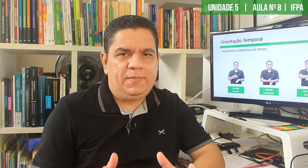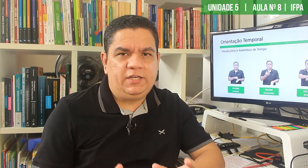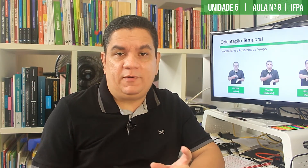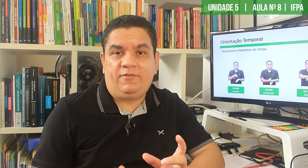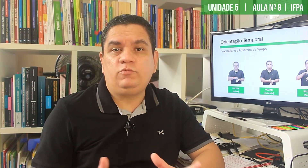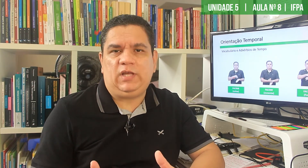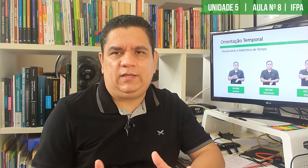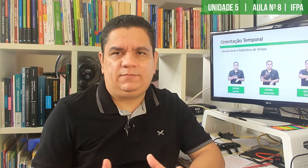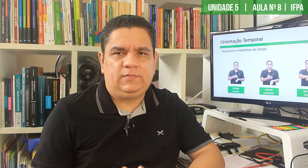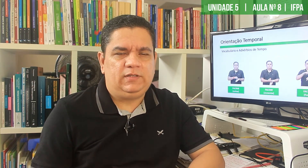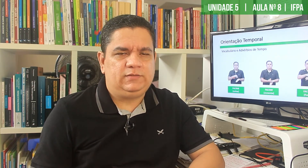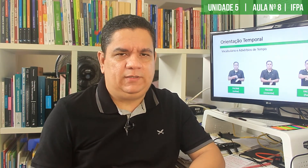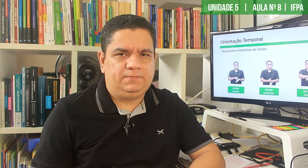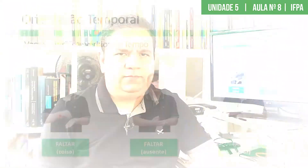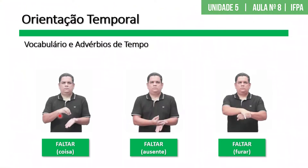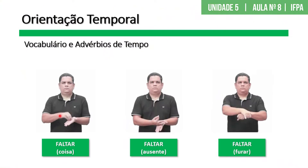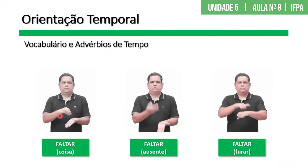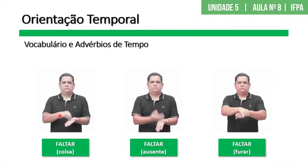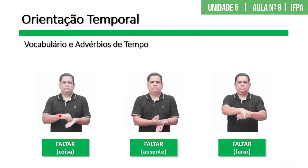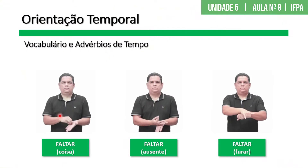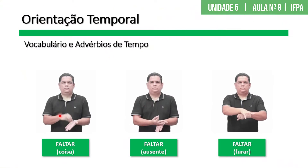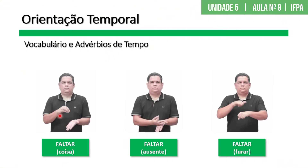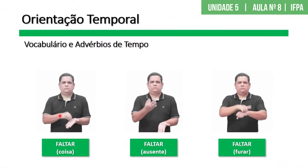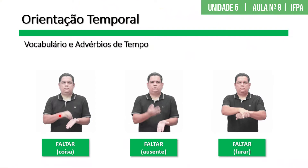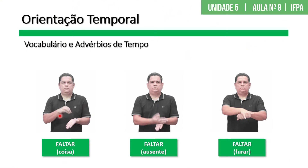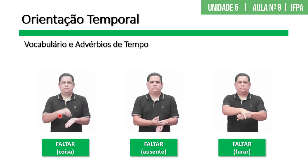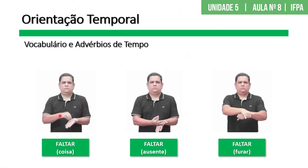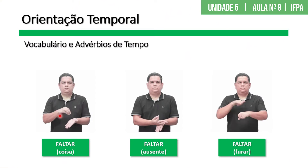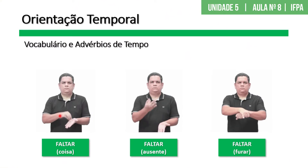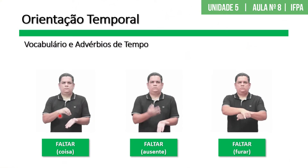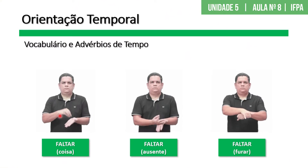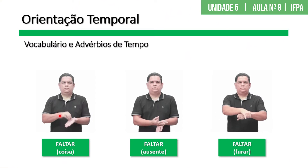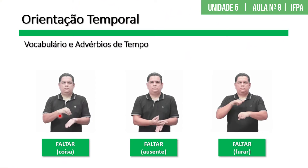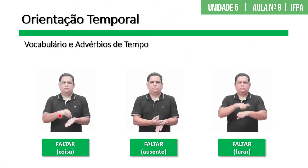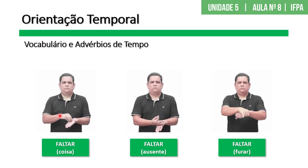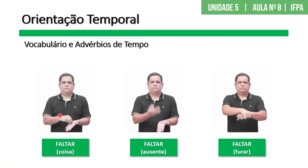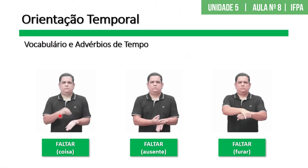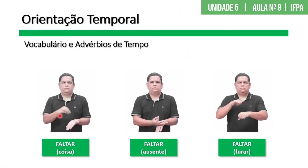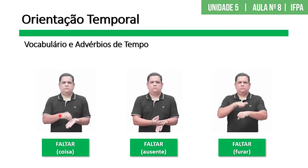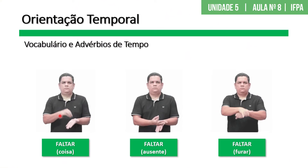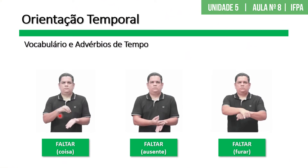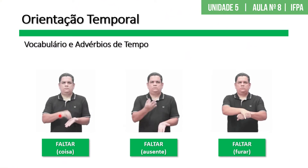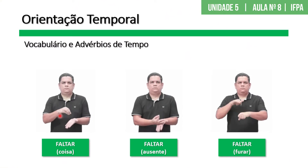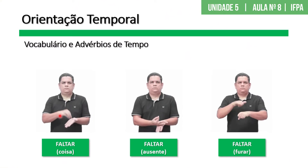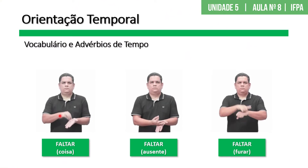mesma, faltar, tá? Então nós estamos falando basicamente de 3 ideias. Estamos falando da ideia de